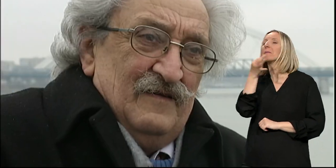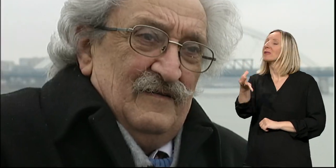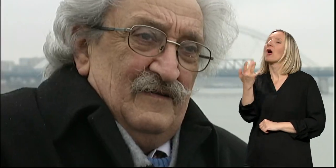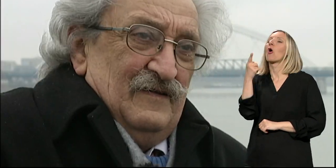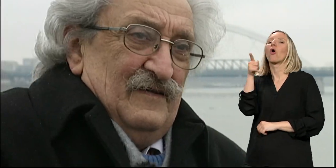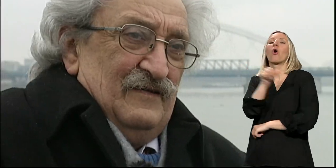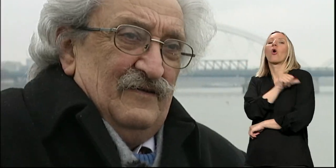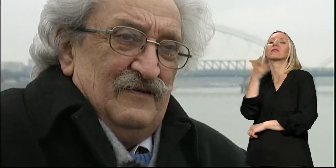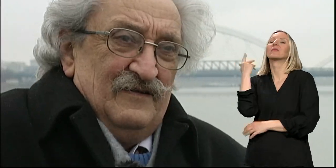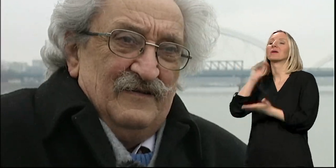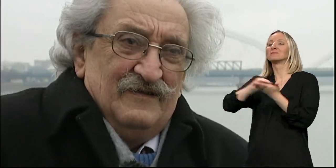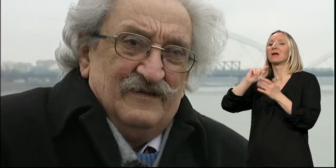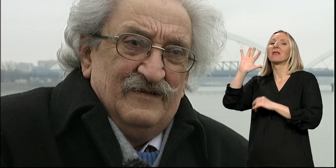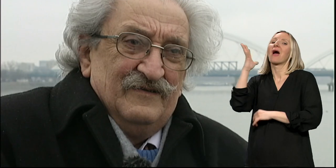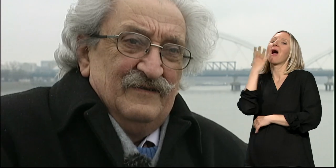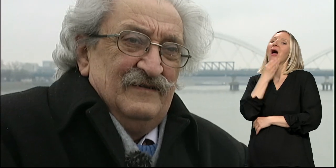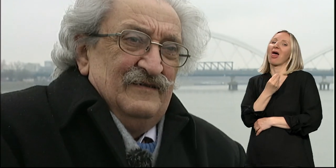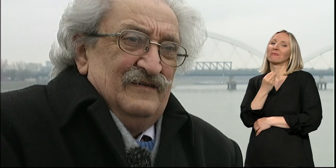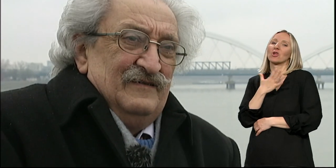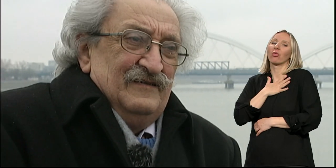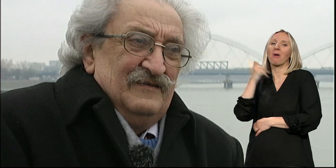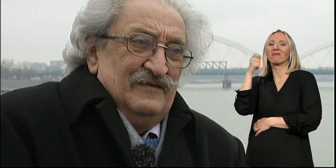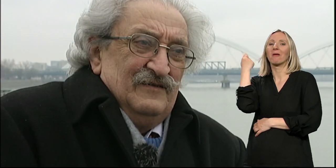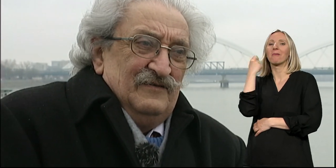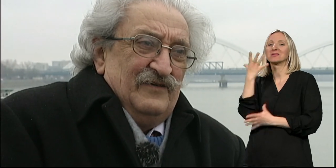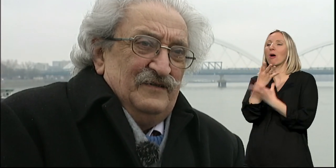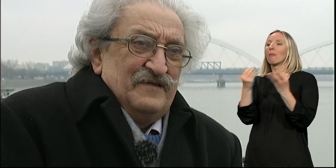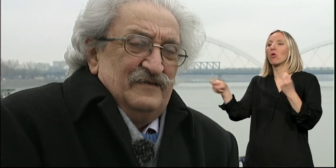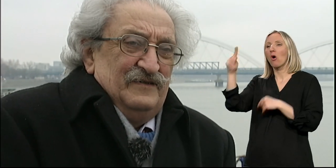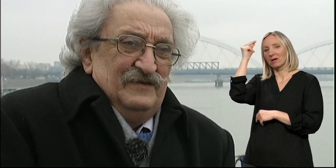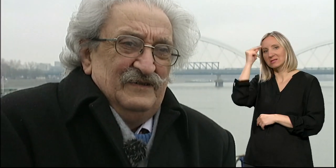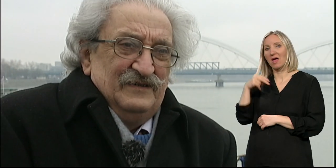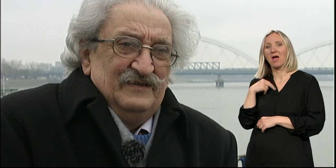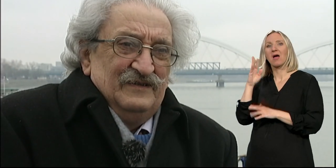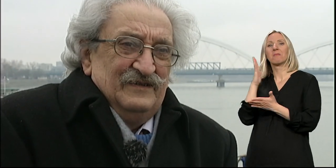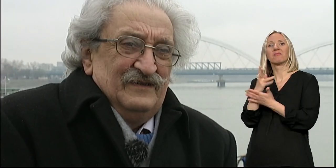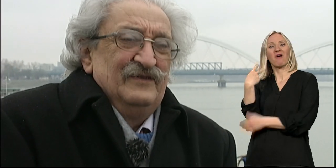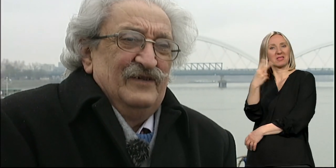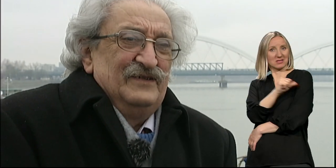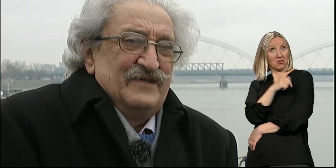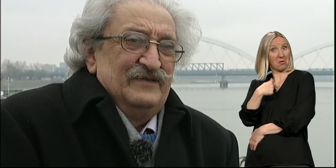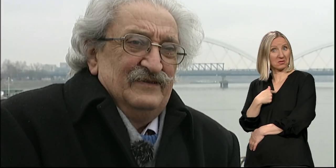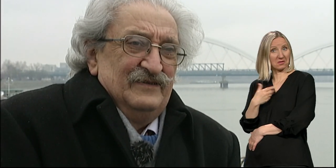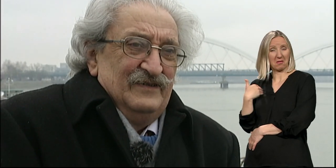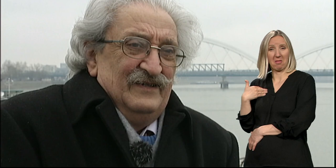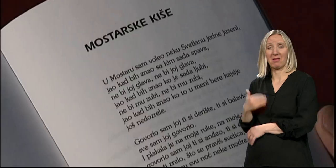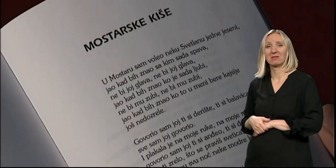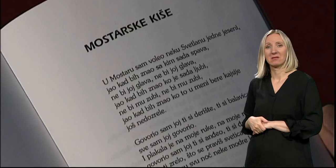napisali jednu od najlepših balada koju danas pamte mnogi generacije? 20. 20?